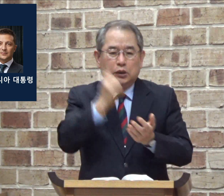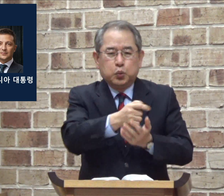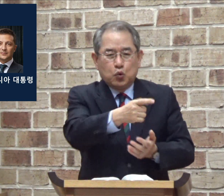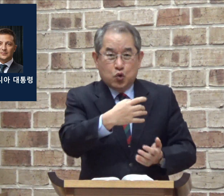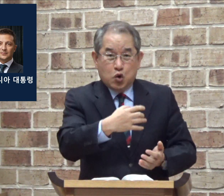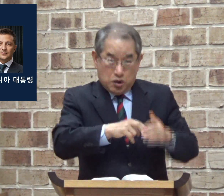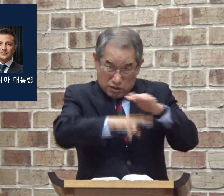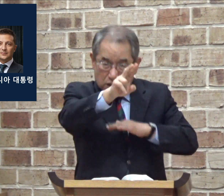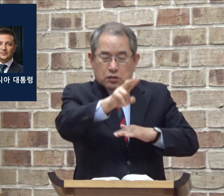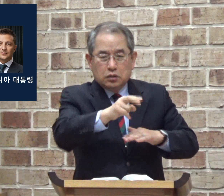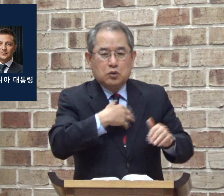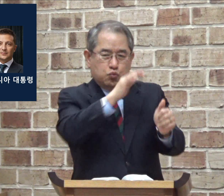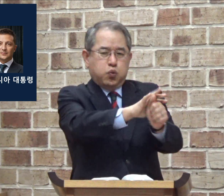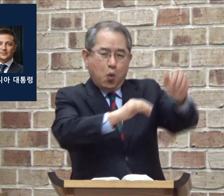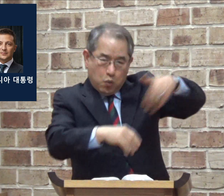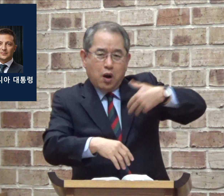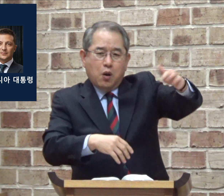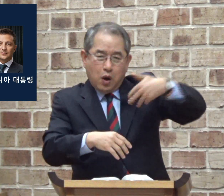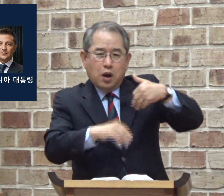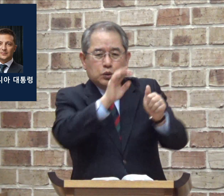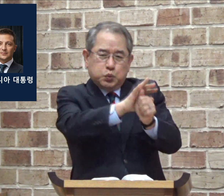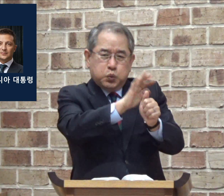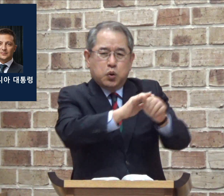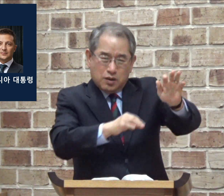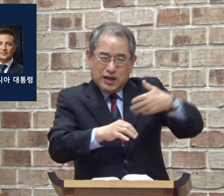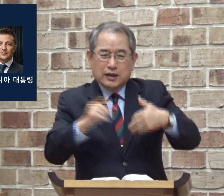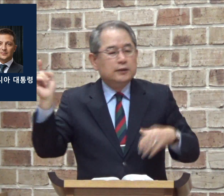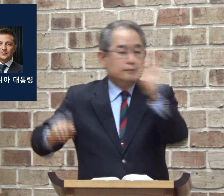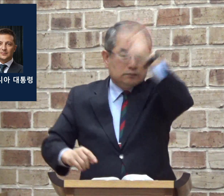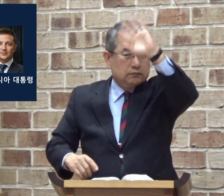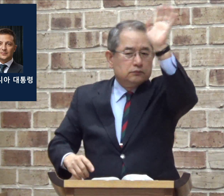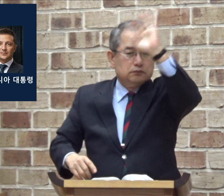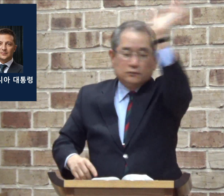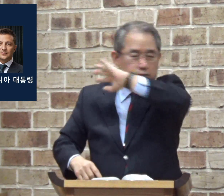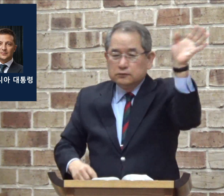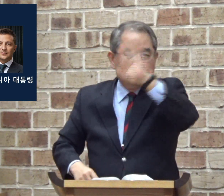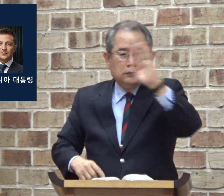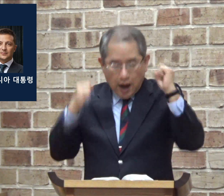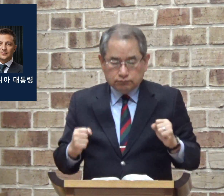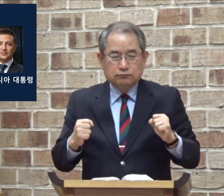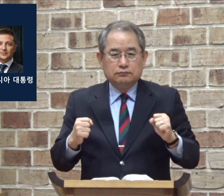전에 다른 대통령들은 위험 속에서 도망을 갔지만 우크라이나 대통령은 현재 대통령은